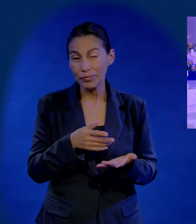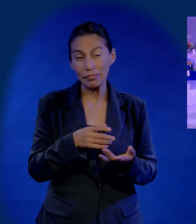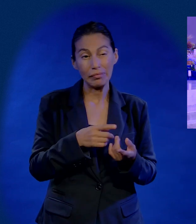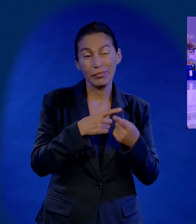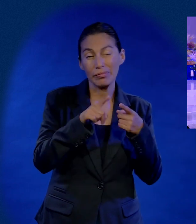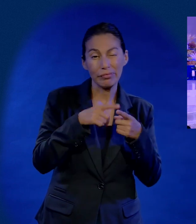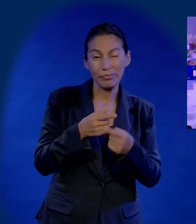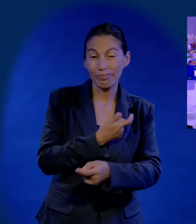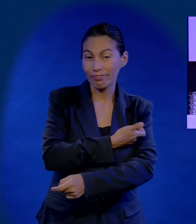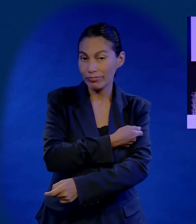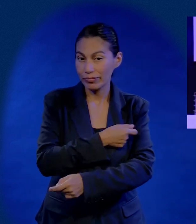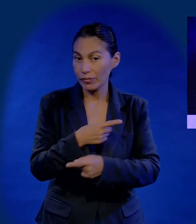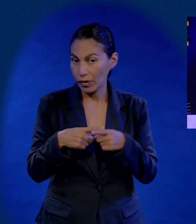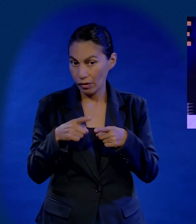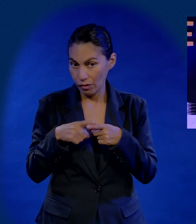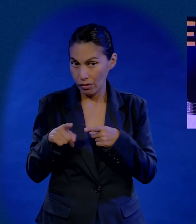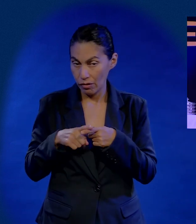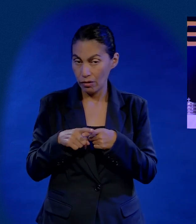llame. Escúchame.